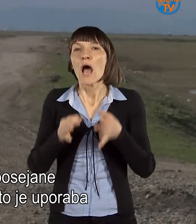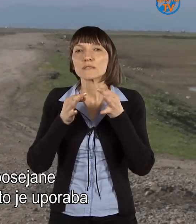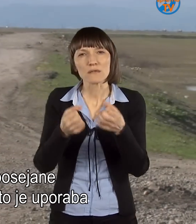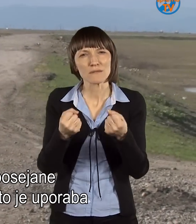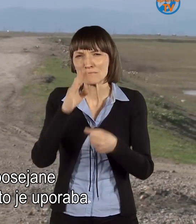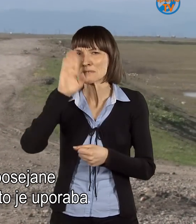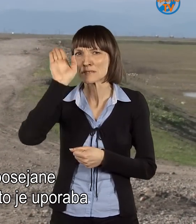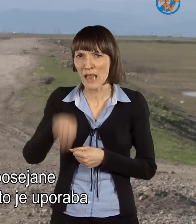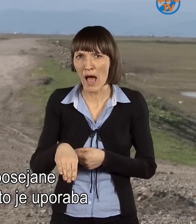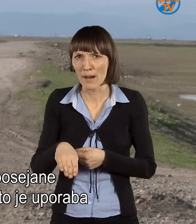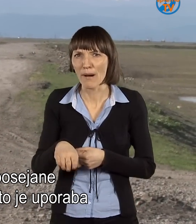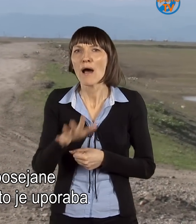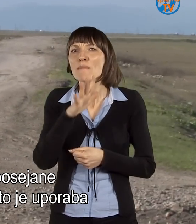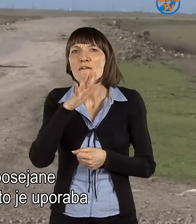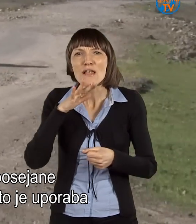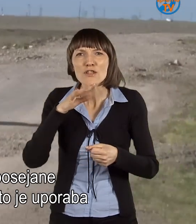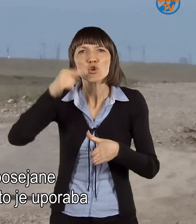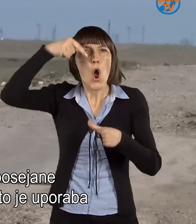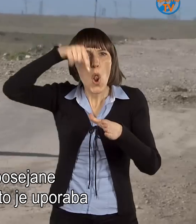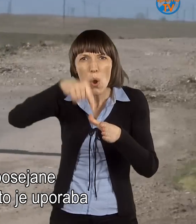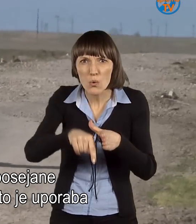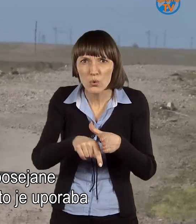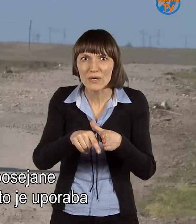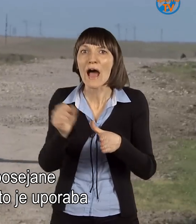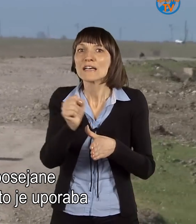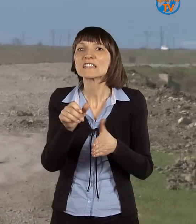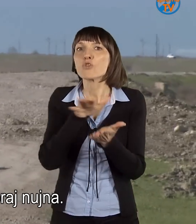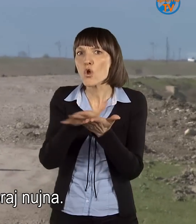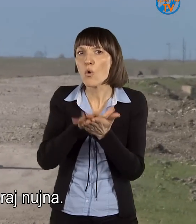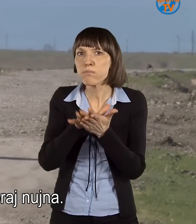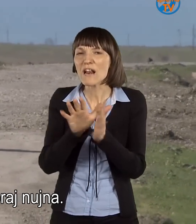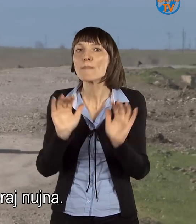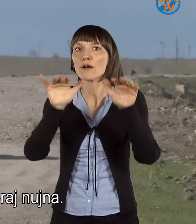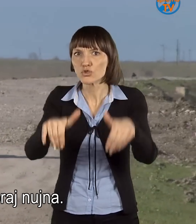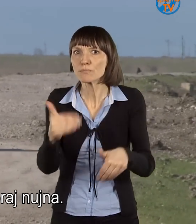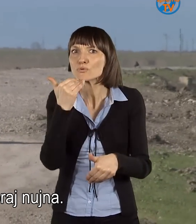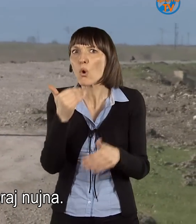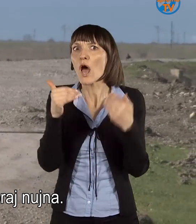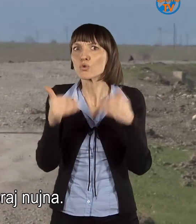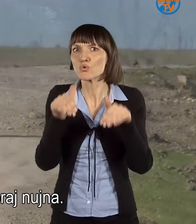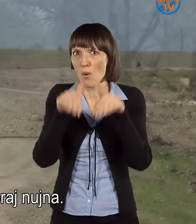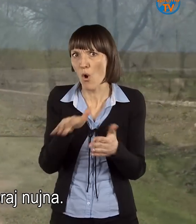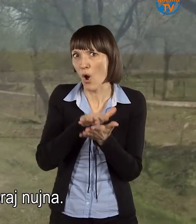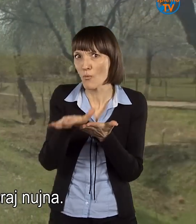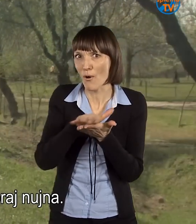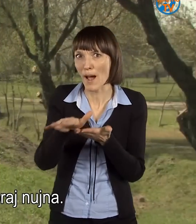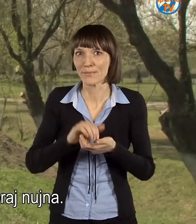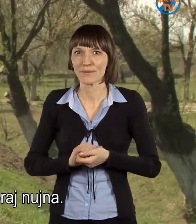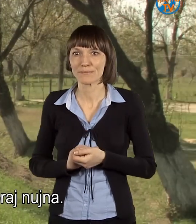Ceste so slabe, posejane z velikimi luknjami, zato je uporaba terenskih vozil skoraj nujna.